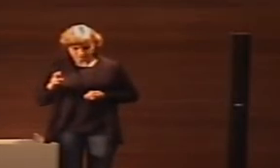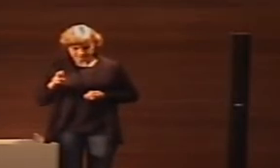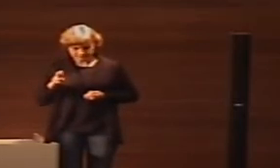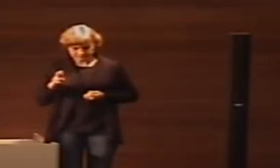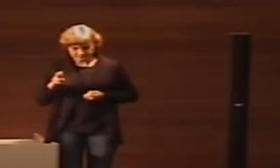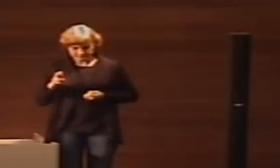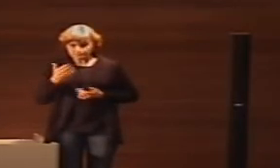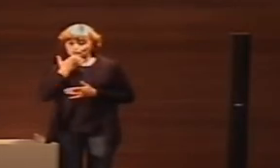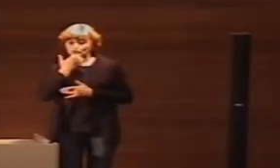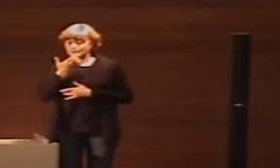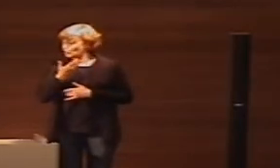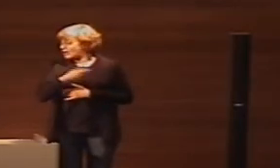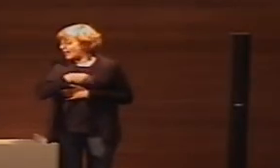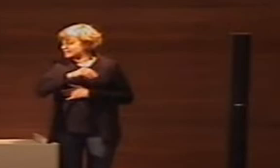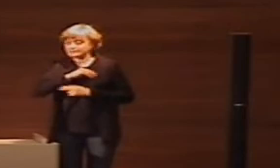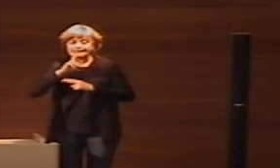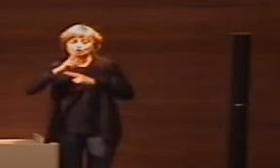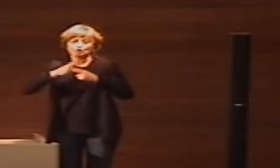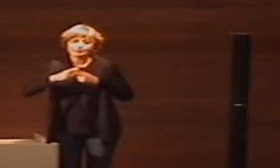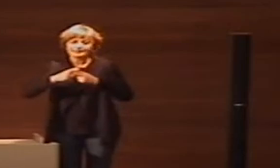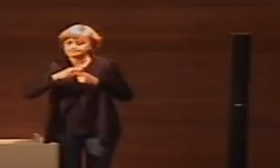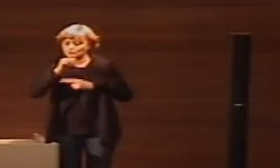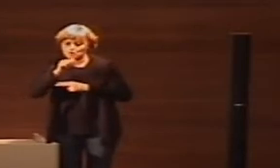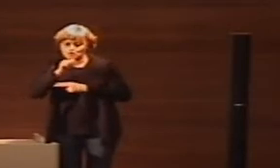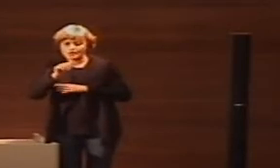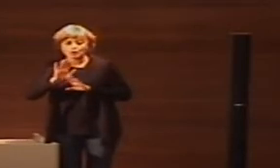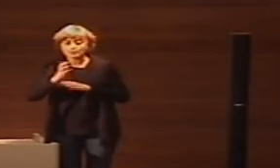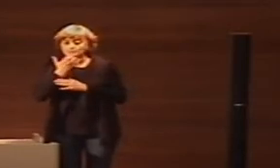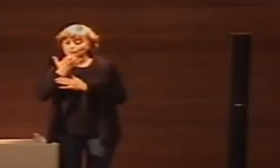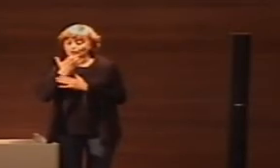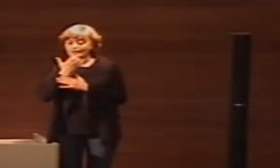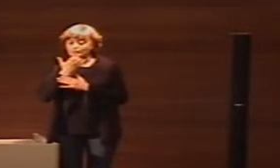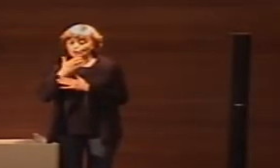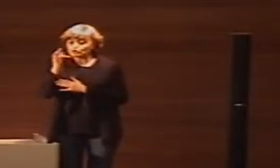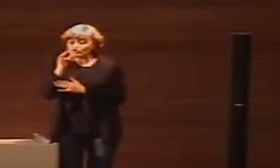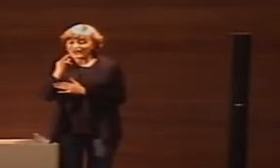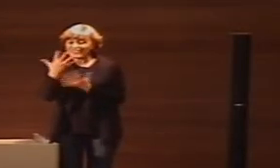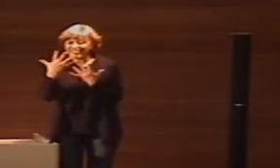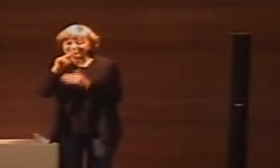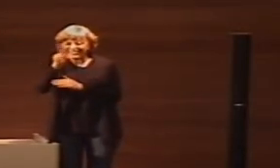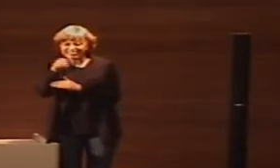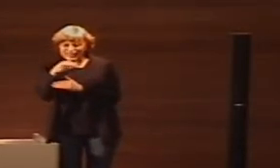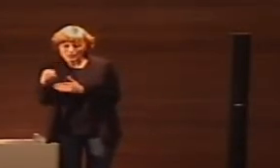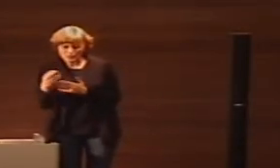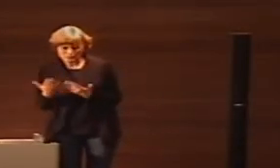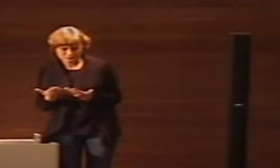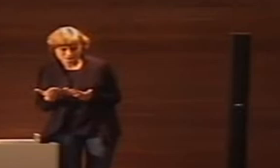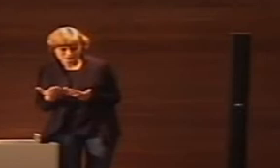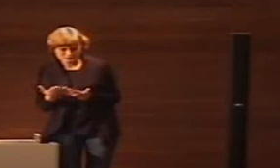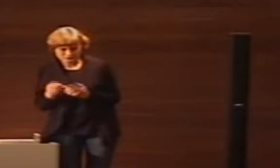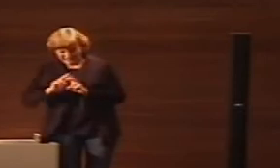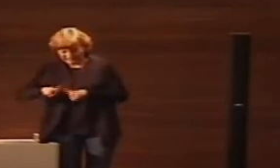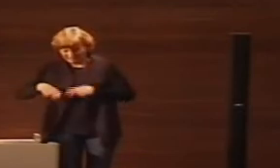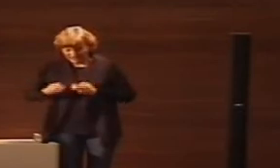no hace falta decir nombres, da igual, donde verter residuos cuesta un 10-20 euros la tonelada. Con esto, olvídate de